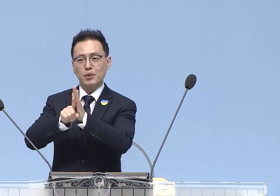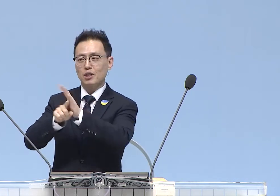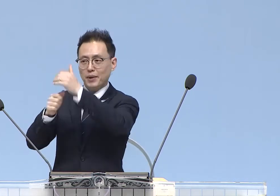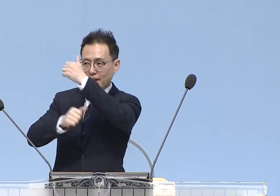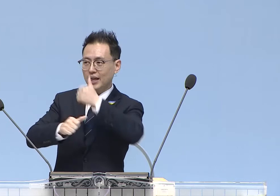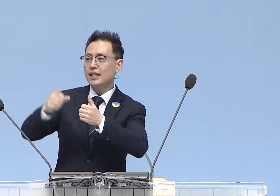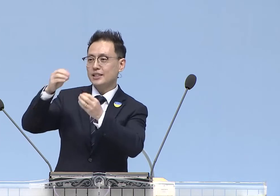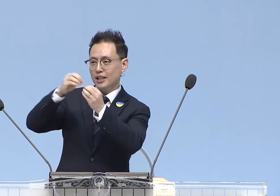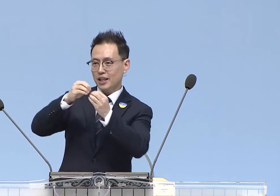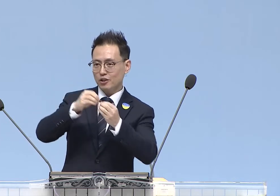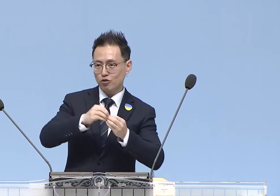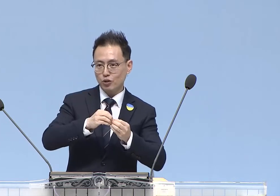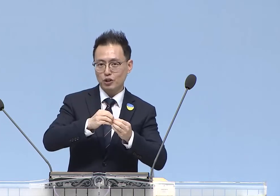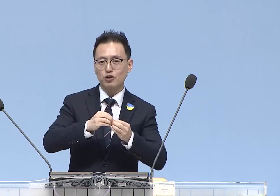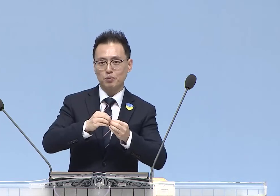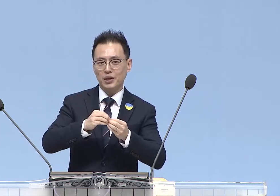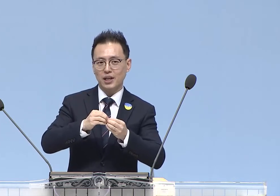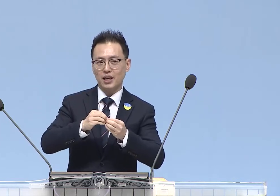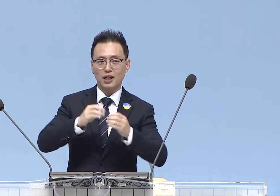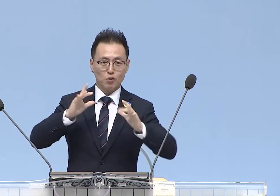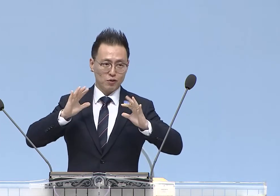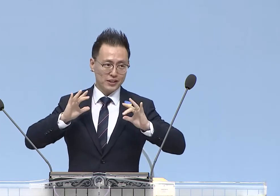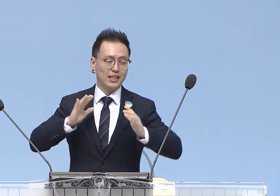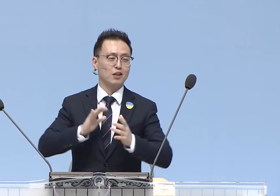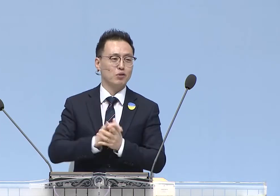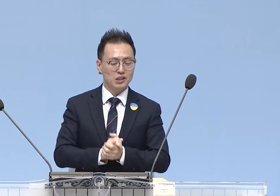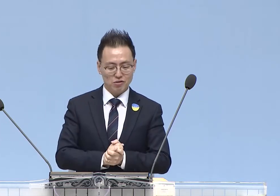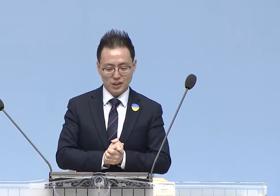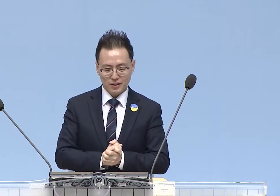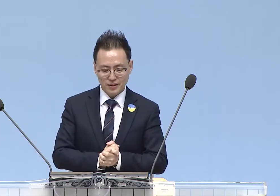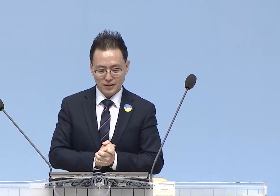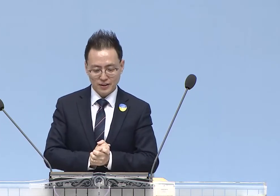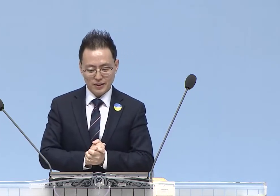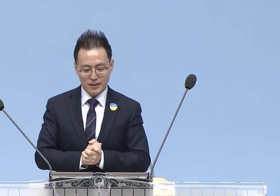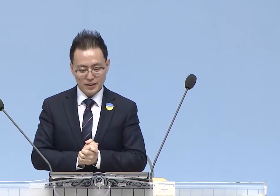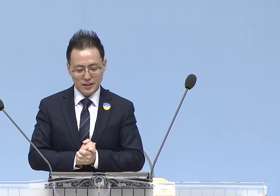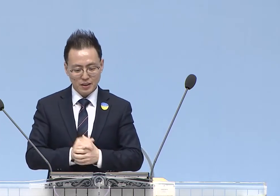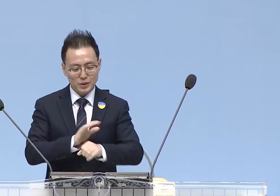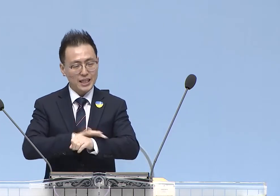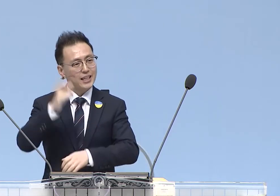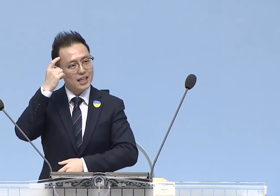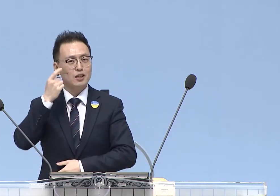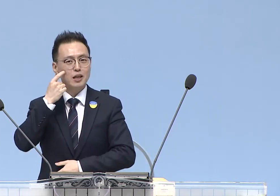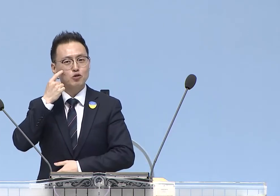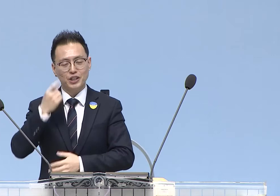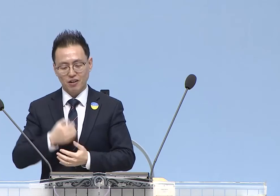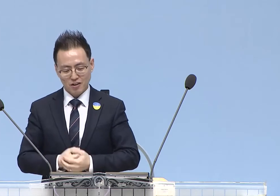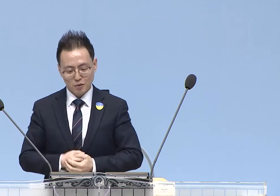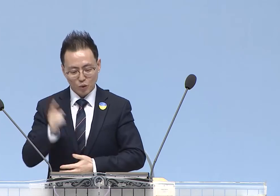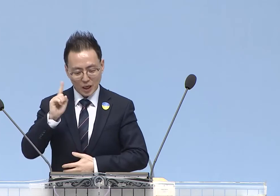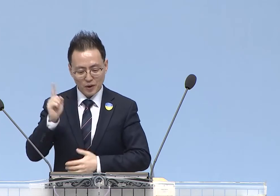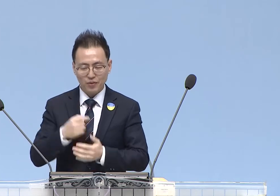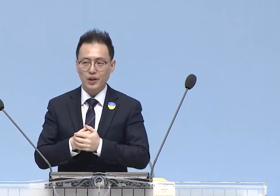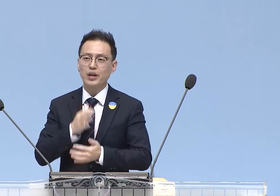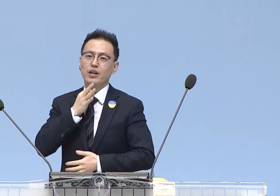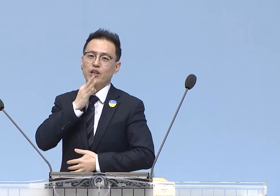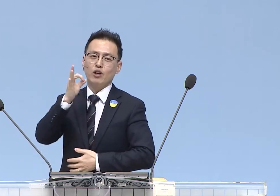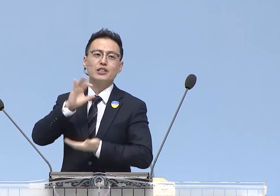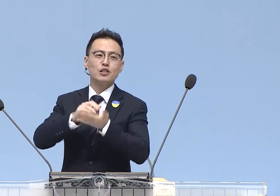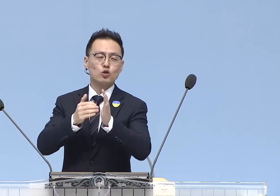믿음의 세대 개성도 이뤘습니다라고 자랑도 하시고요. 한번 잘 생각을 해주세요. 뭐냐면 10살